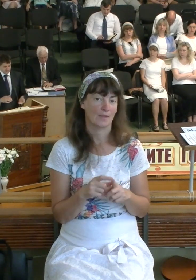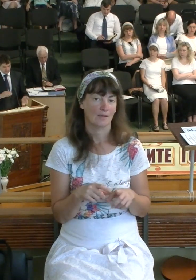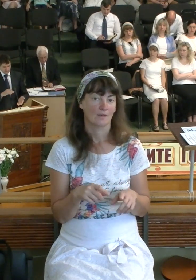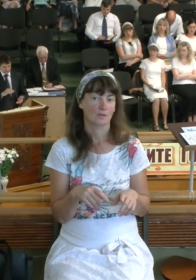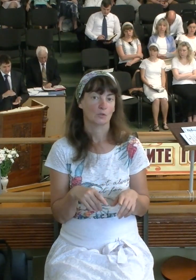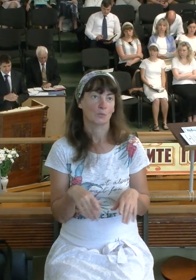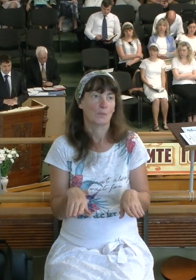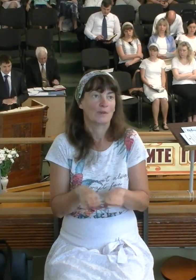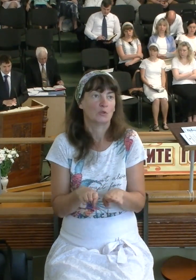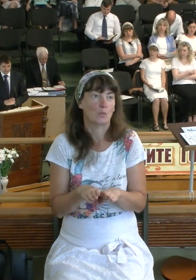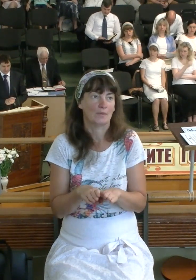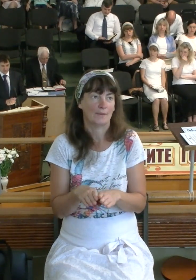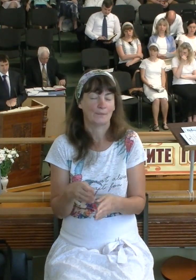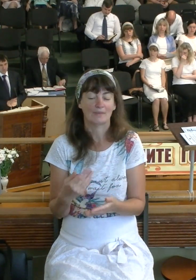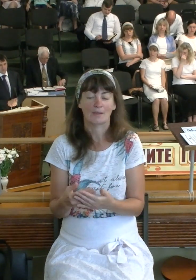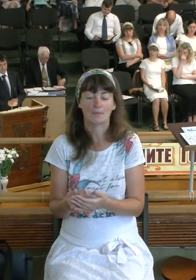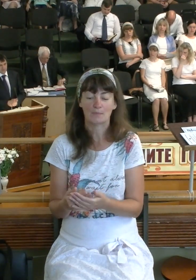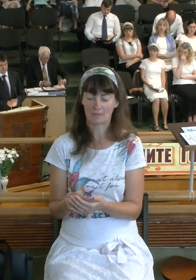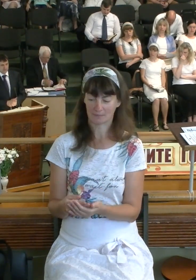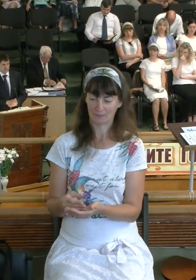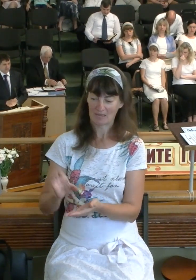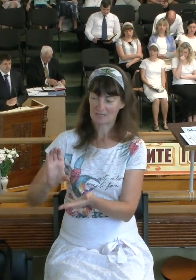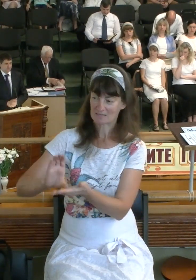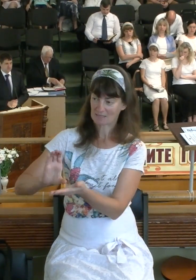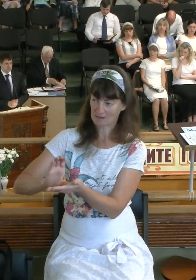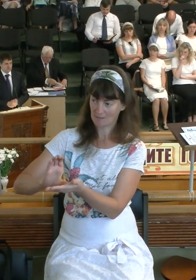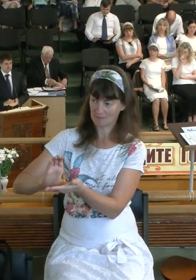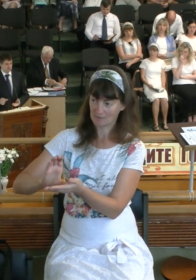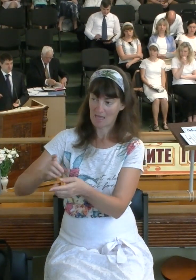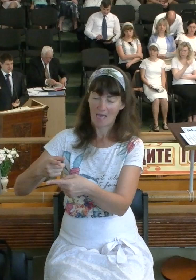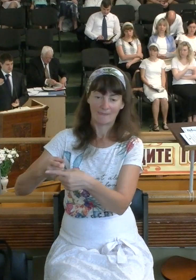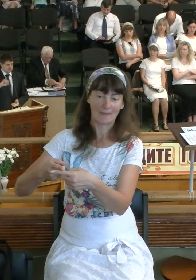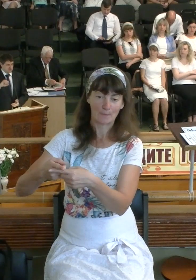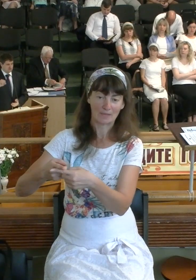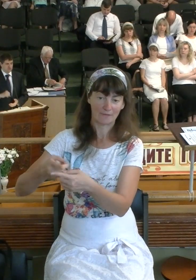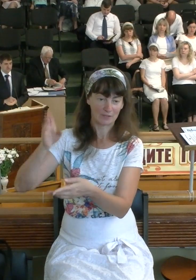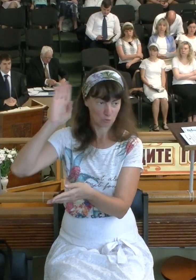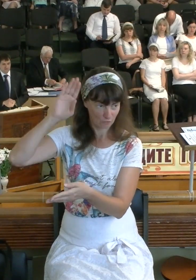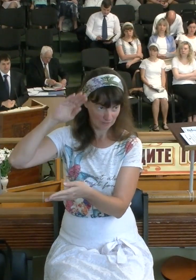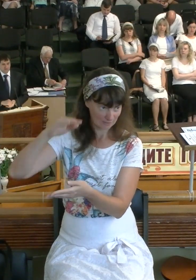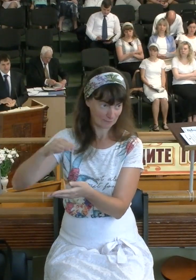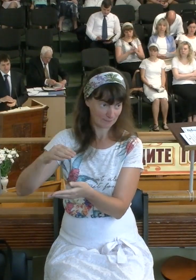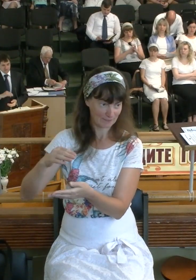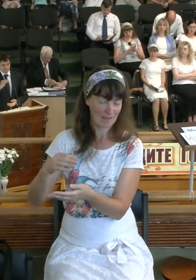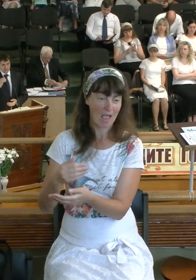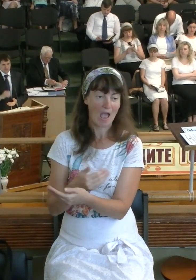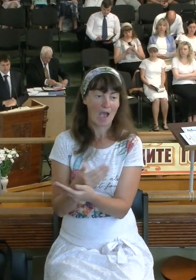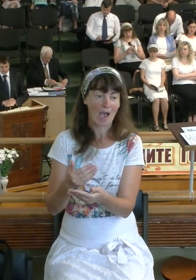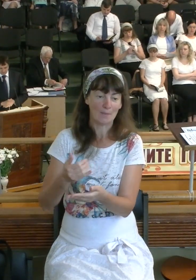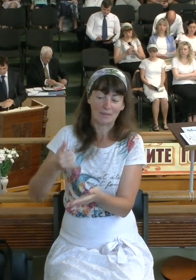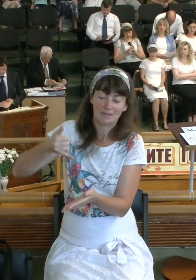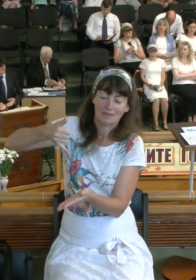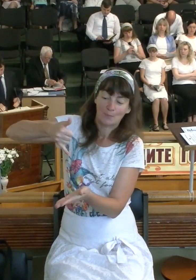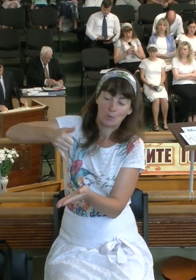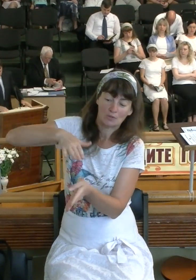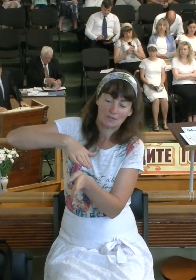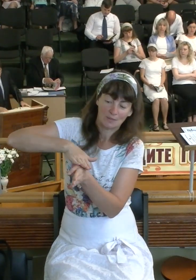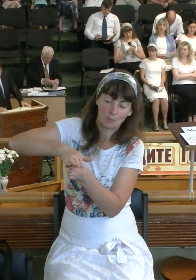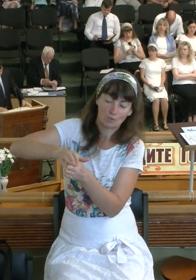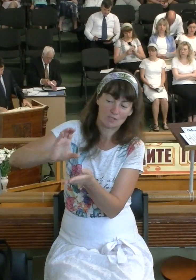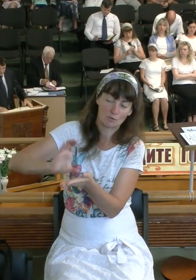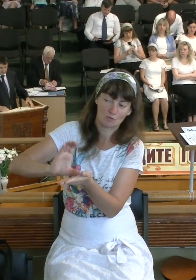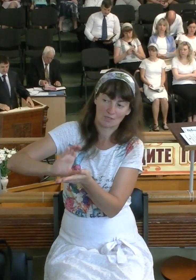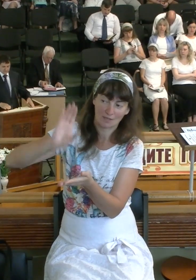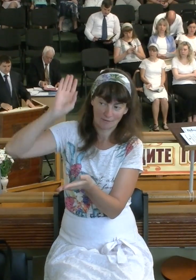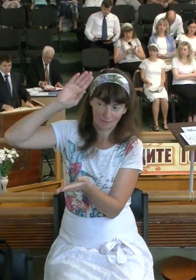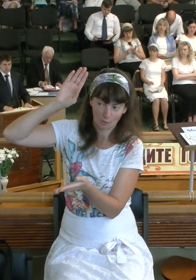бутылку, да, она была наполовину полная или наполовину пустая, потом мы доливаем туда воды, наполняем эту бутылку. Но